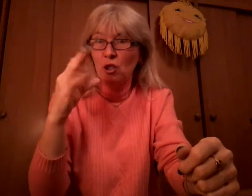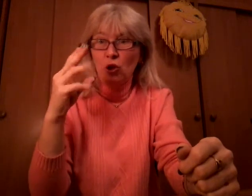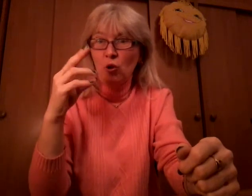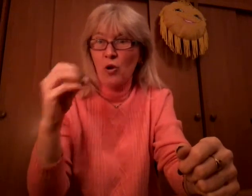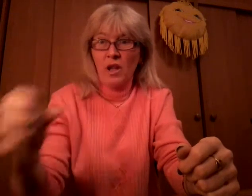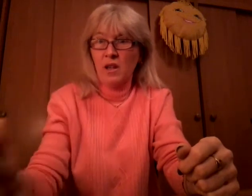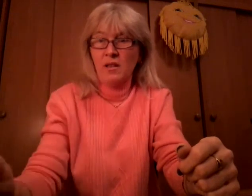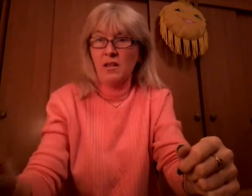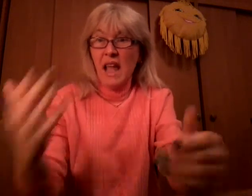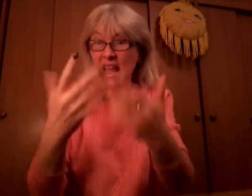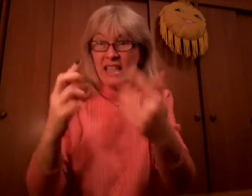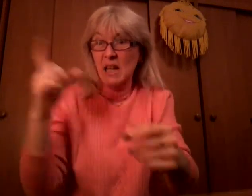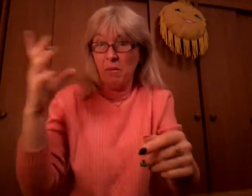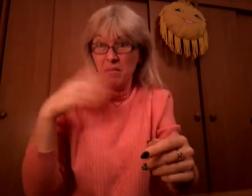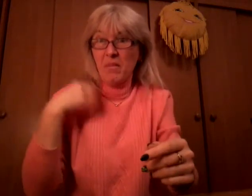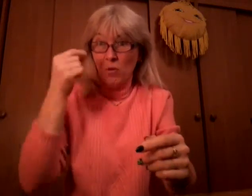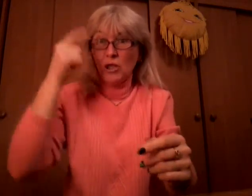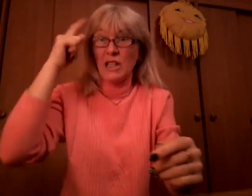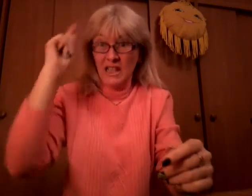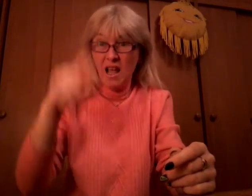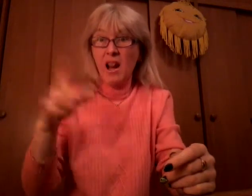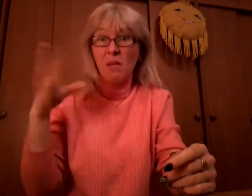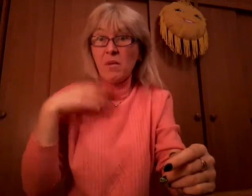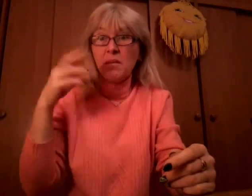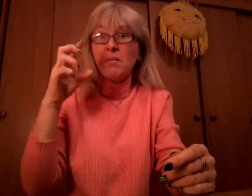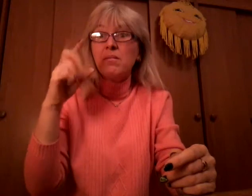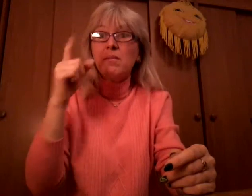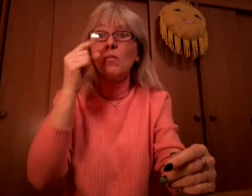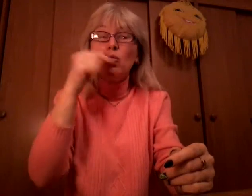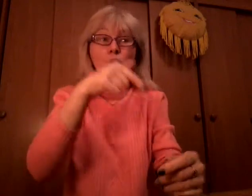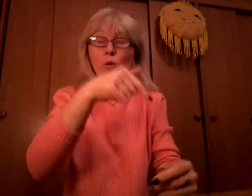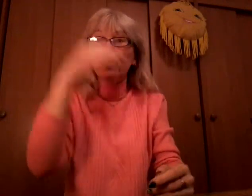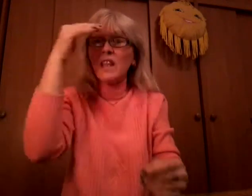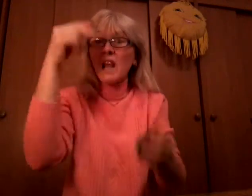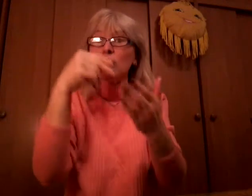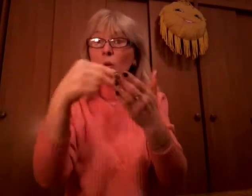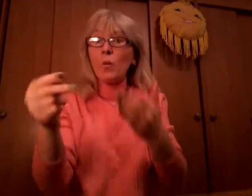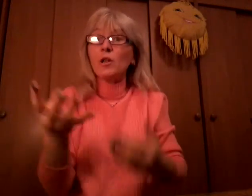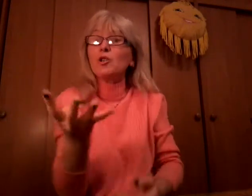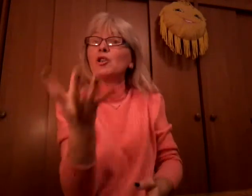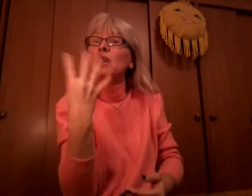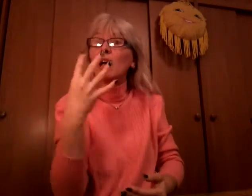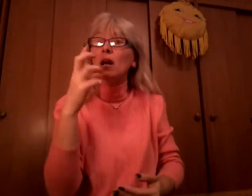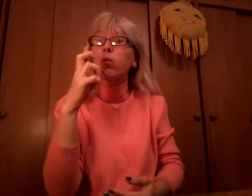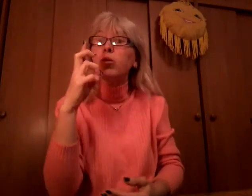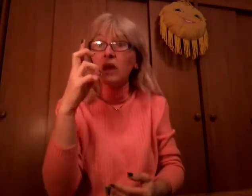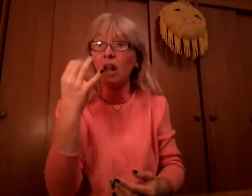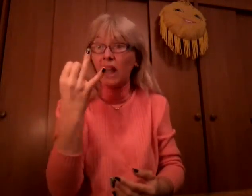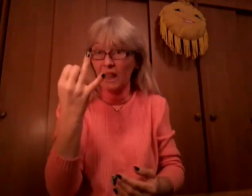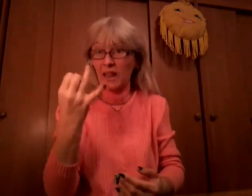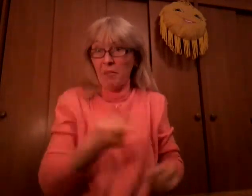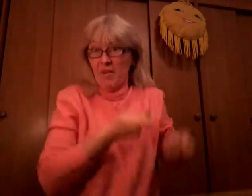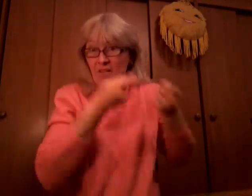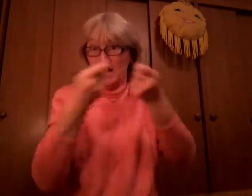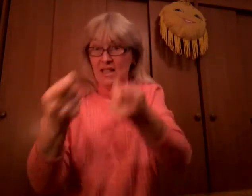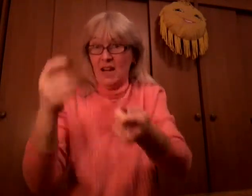шоке. Если бы мы не знали, мы поможем в трассе. Четыре бутылки я провела